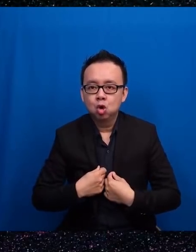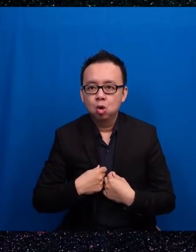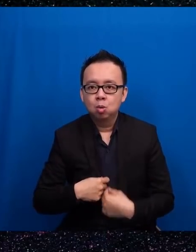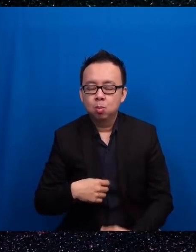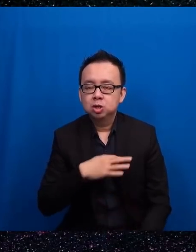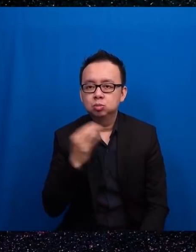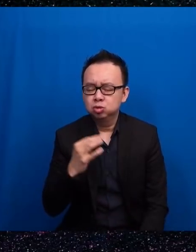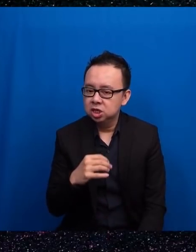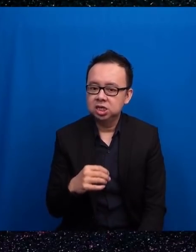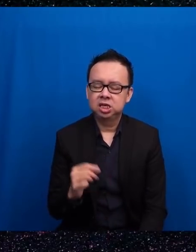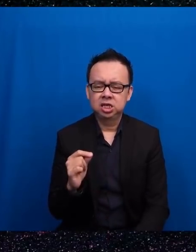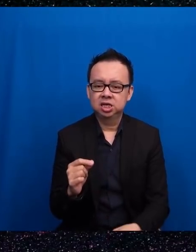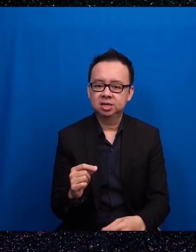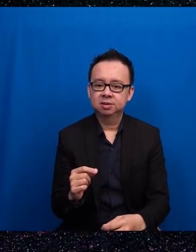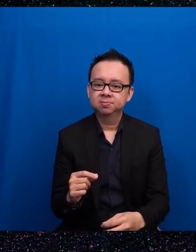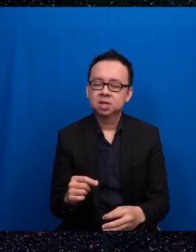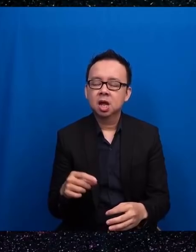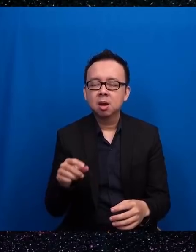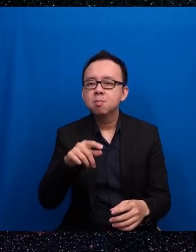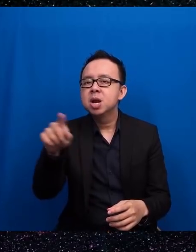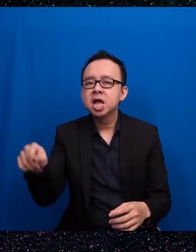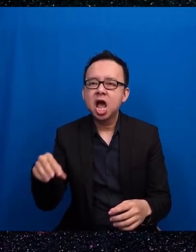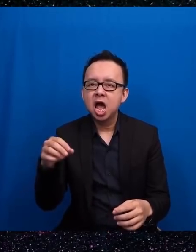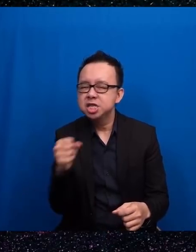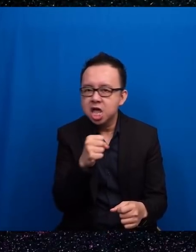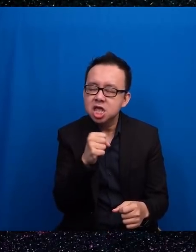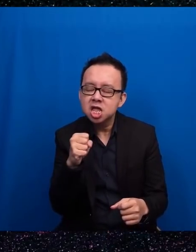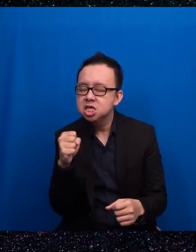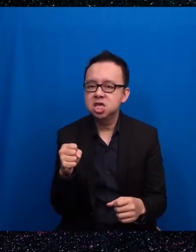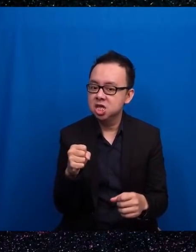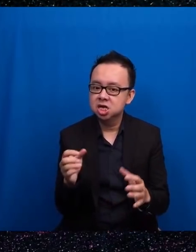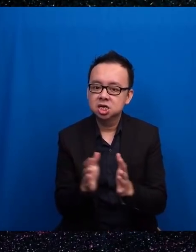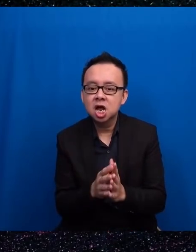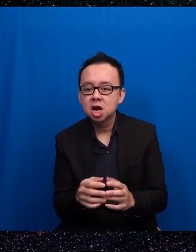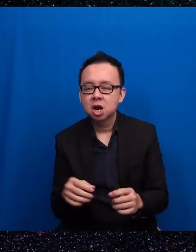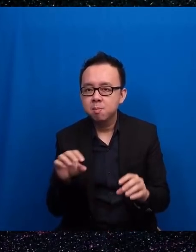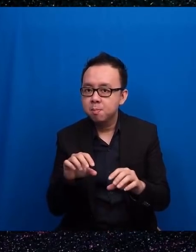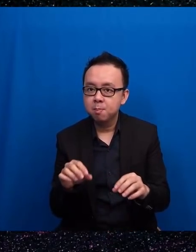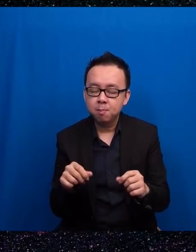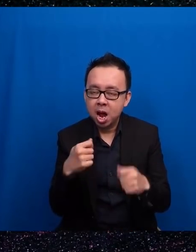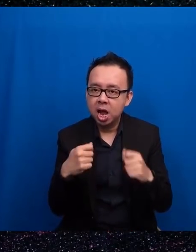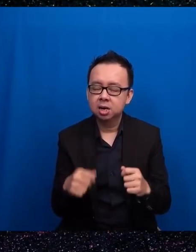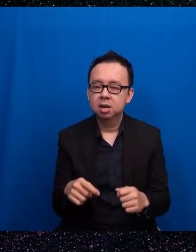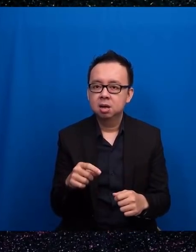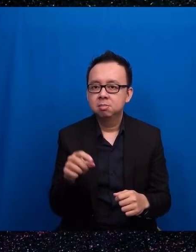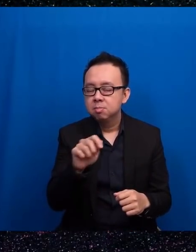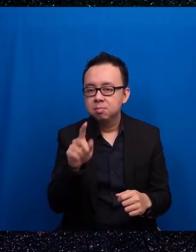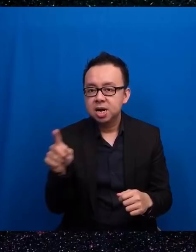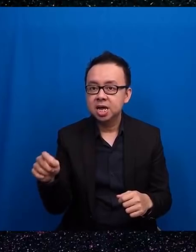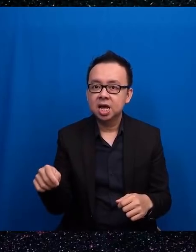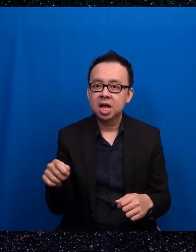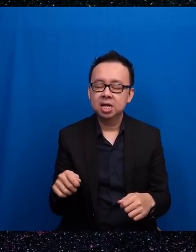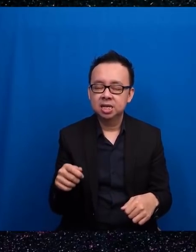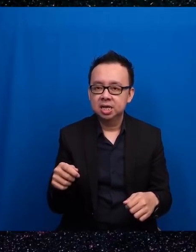kecil berlarian dan sebagainya, mereka nyanyi-nyanyi, makan dan sebagainya. Mereka bukan tidak berbuat sesuatu pada hari Sabat,